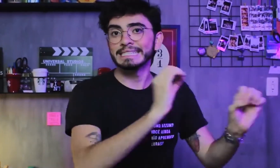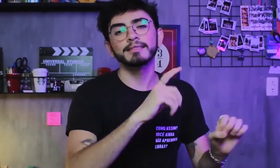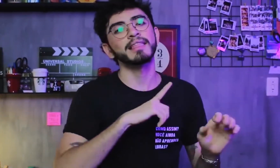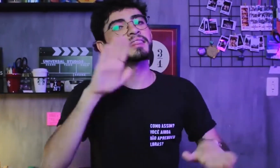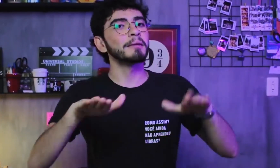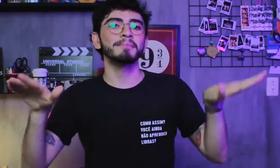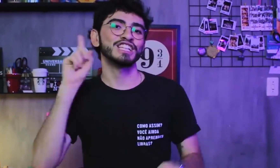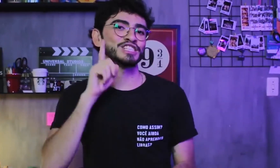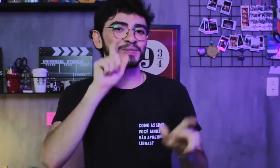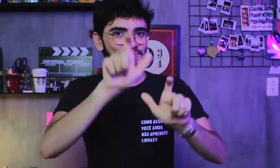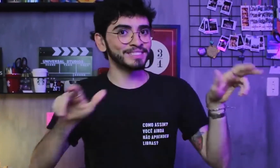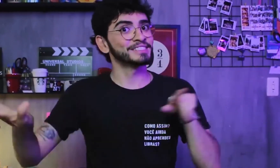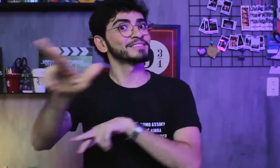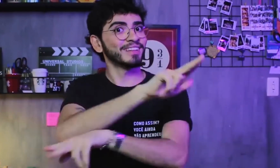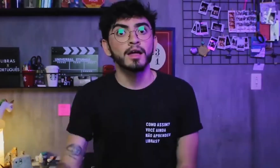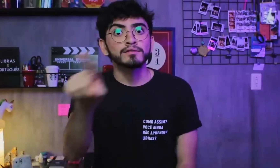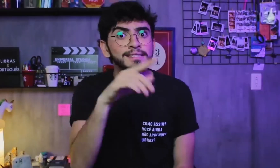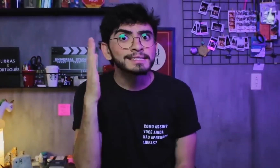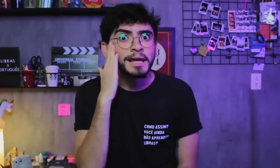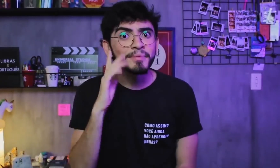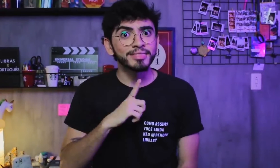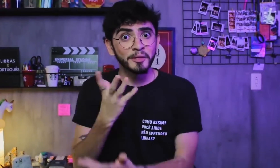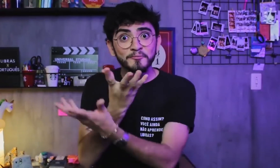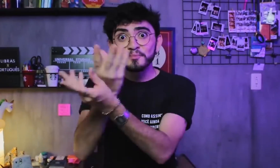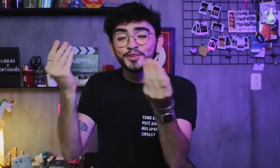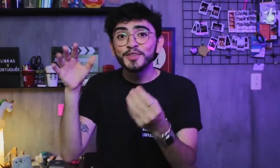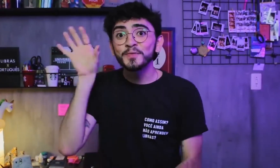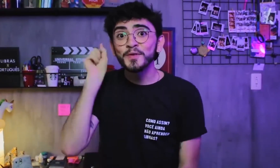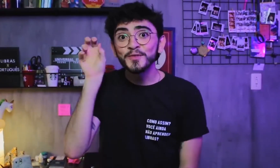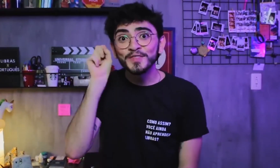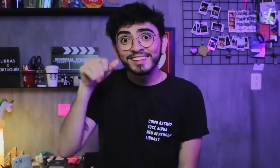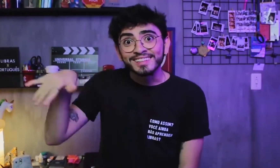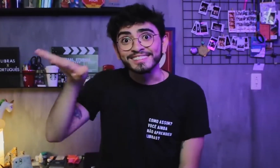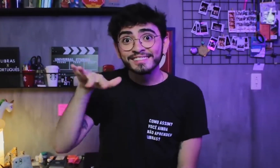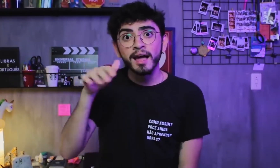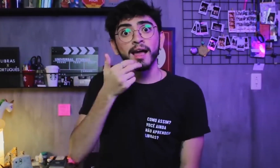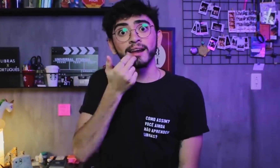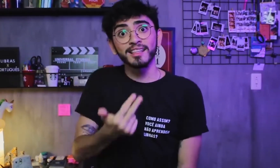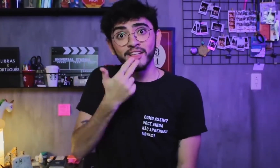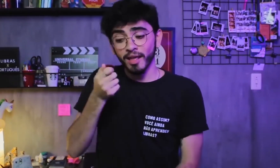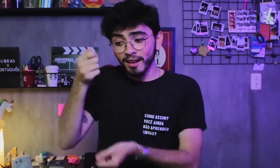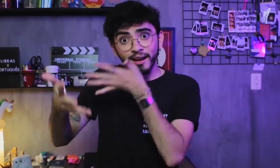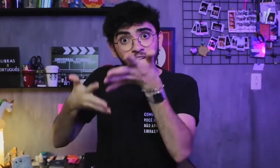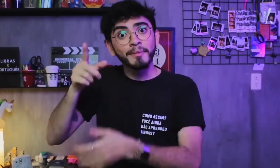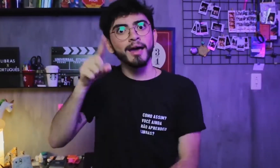Depende muito de cada pessoa. Vocês sabiam também que tem muitos ouvintes que a Libras é a língua